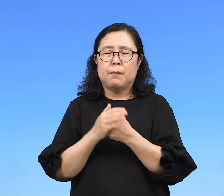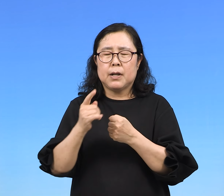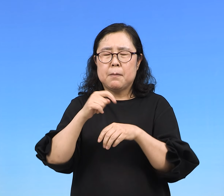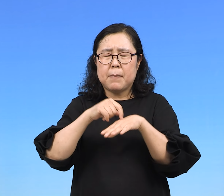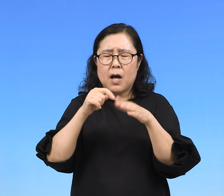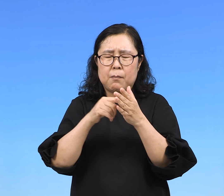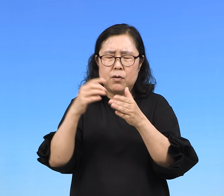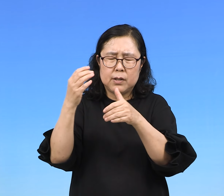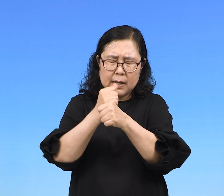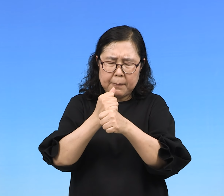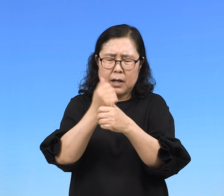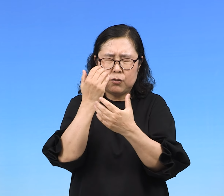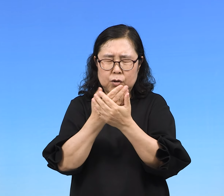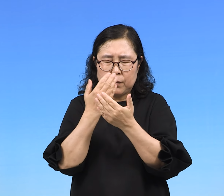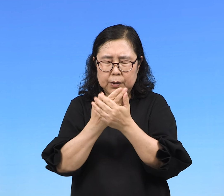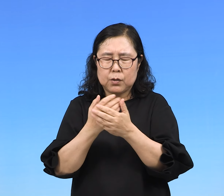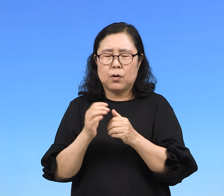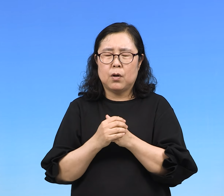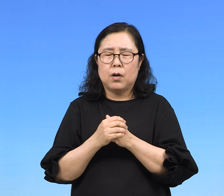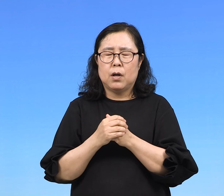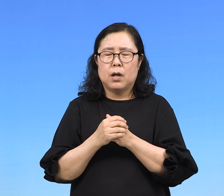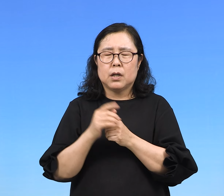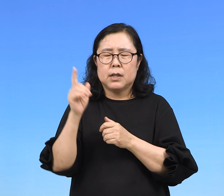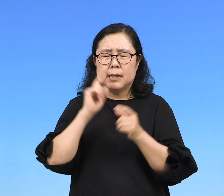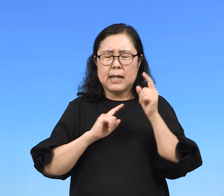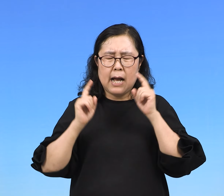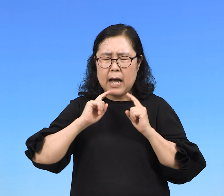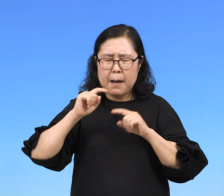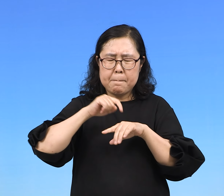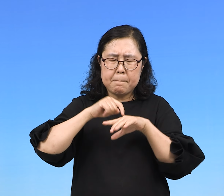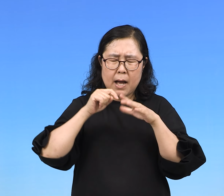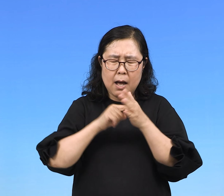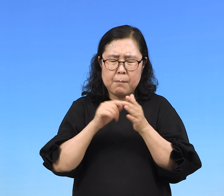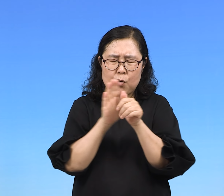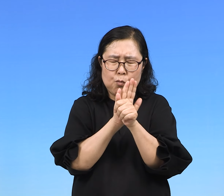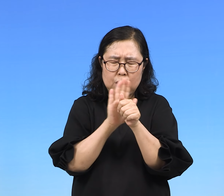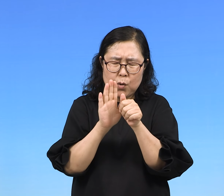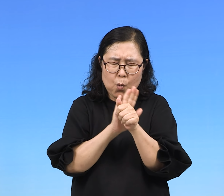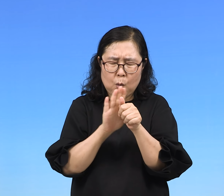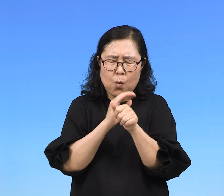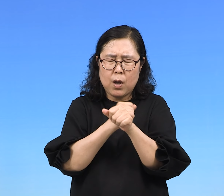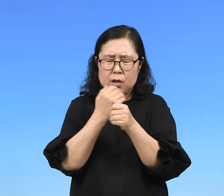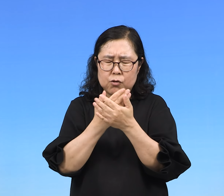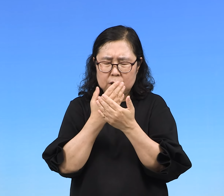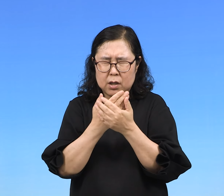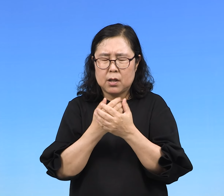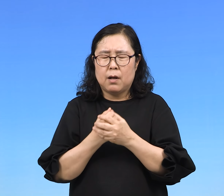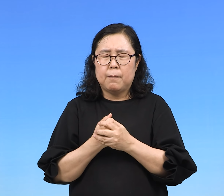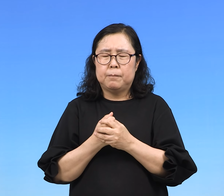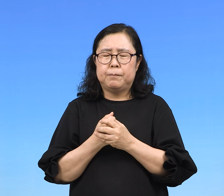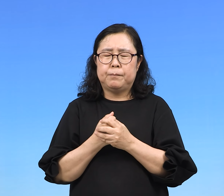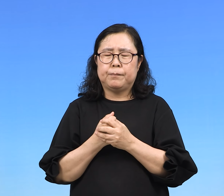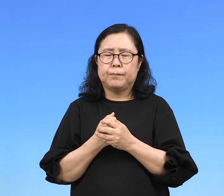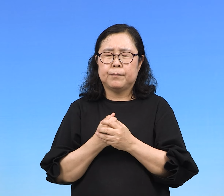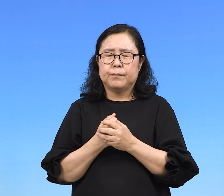오늘 주님 그 마음을 사로잡아 주시고 그 상한 마음을 주님으로 만져주심으로 말미암아